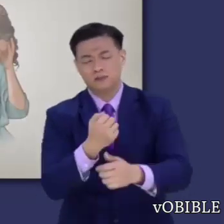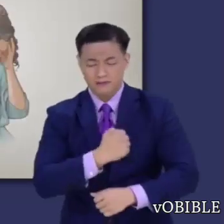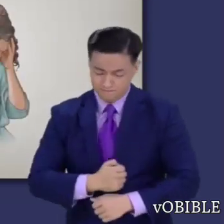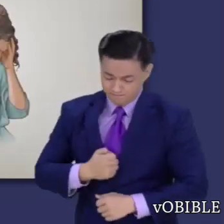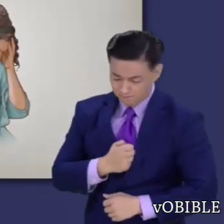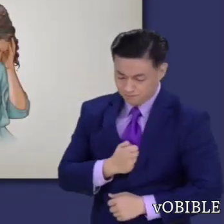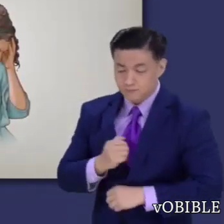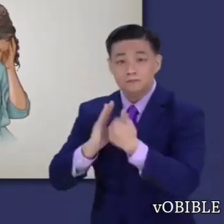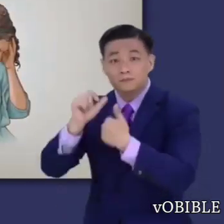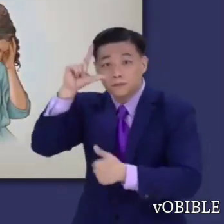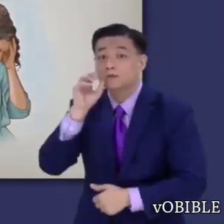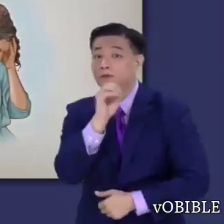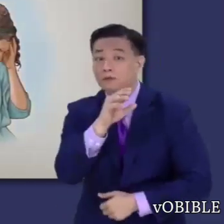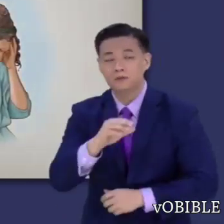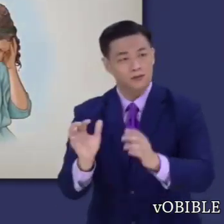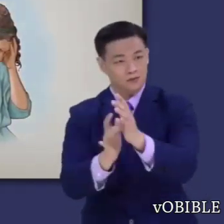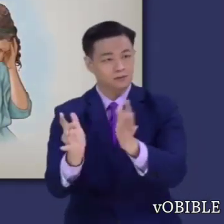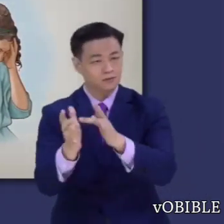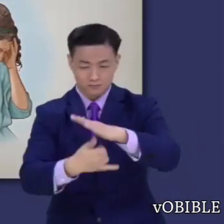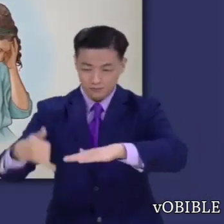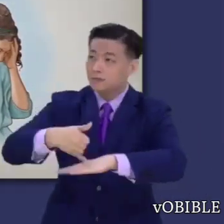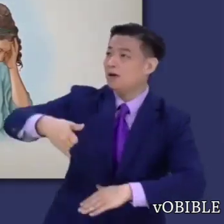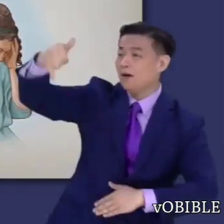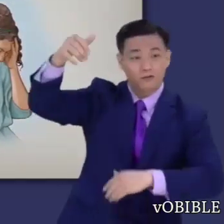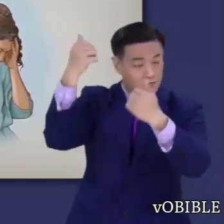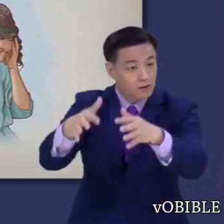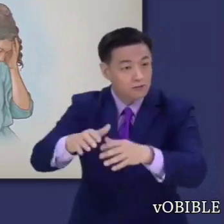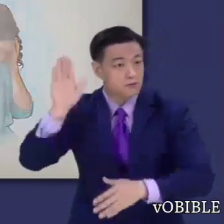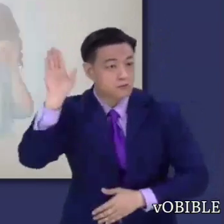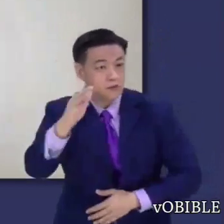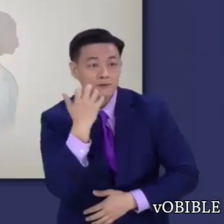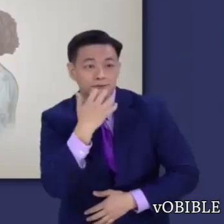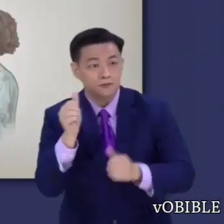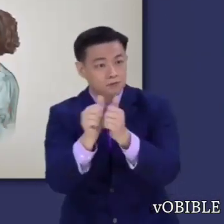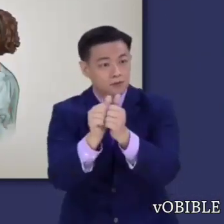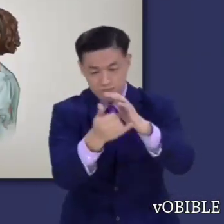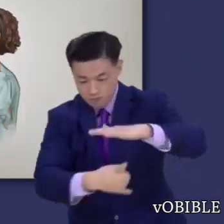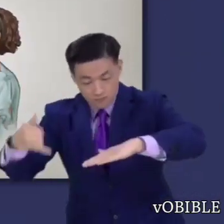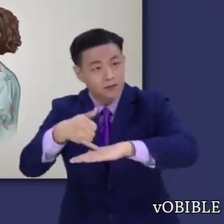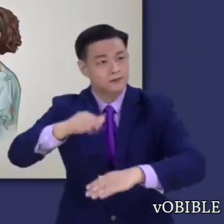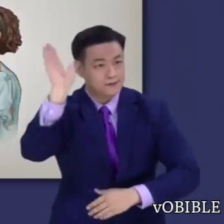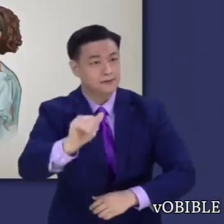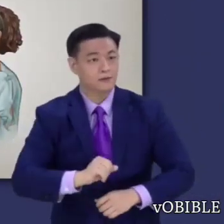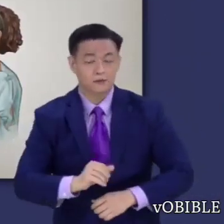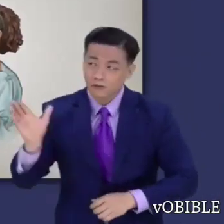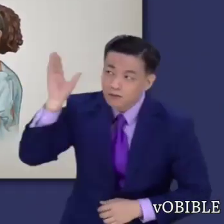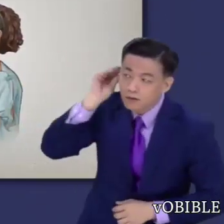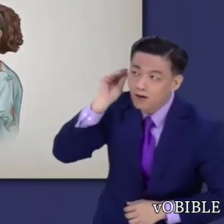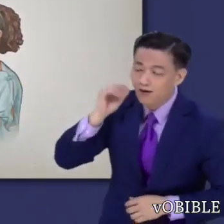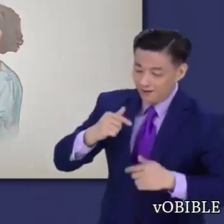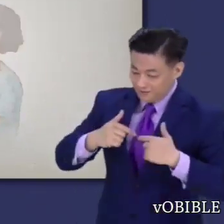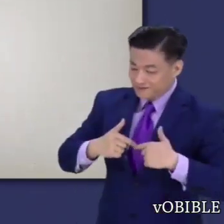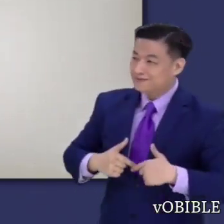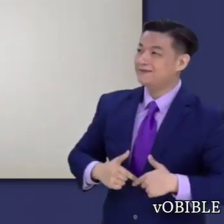稣基督已经复活这件事安慰那些痛失亲友的信徒，向他们保证复活必定实